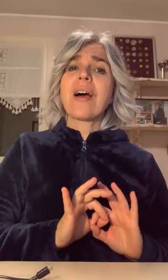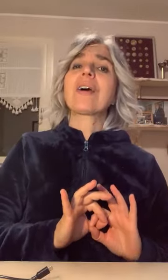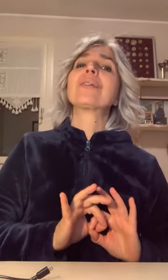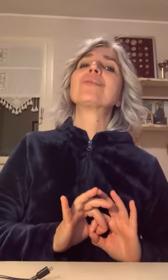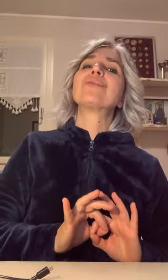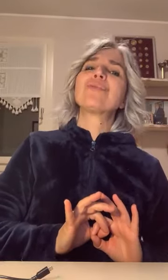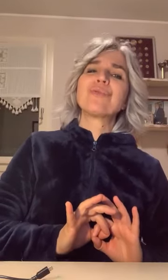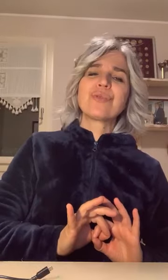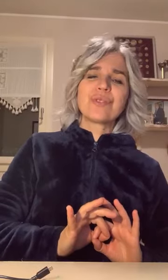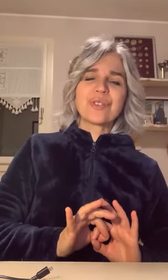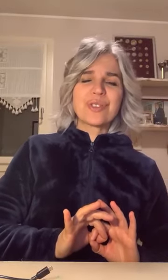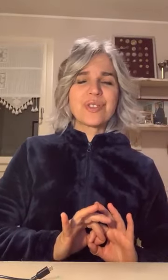popolo.